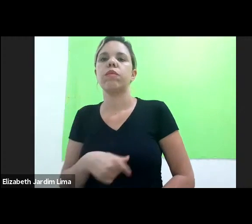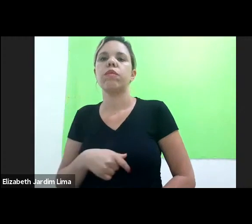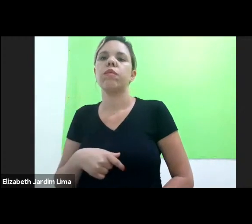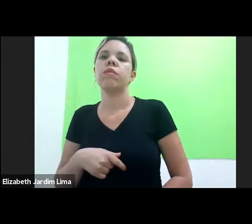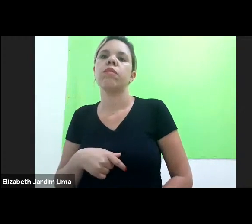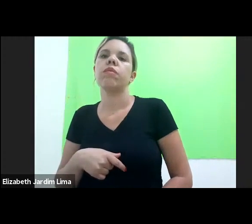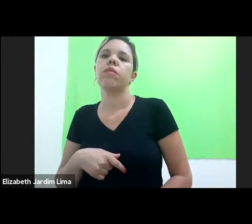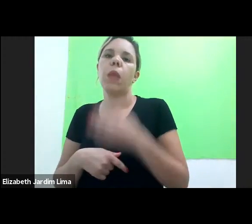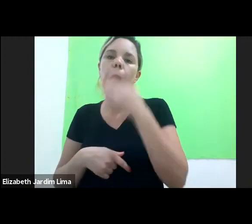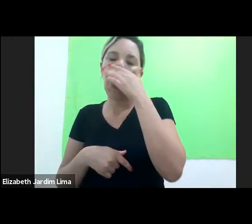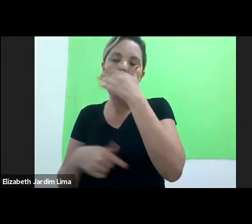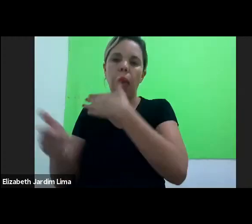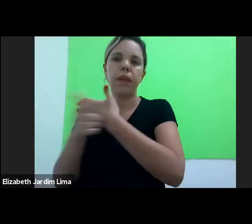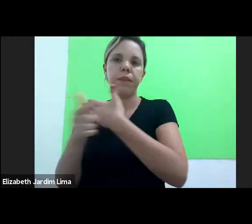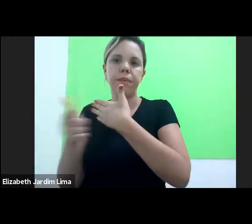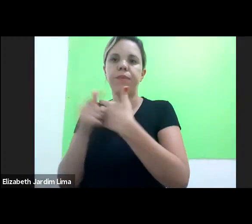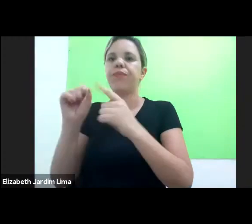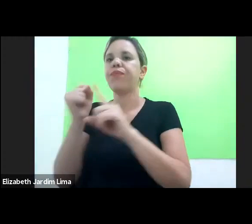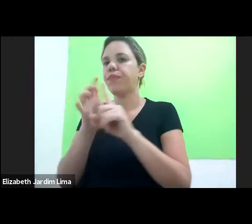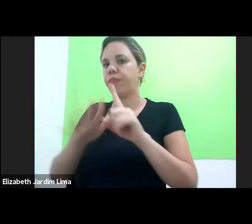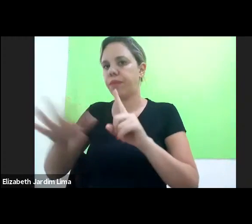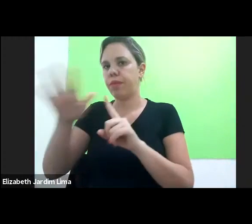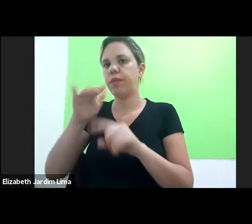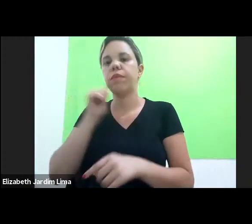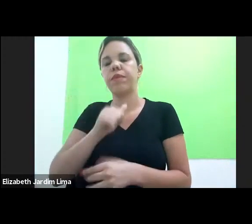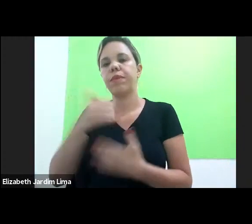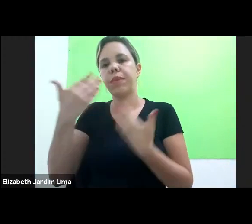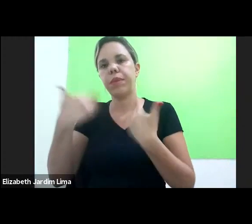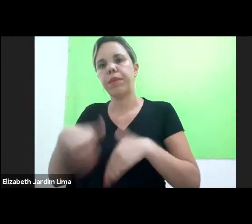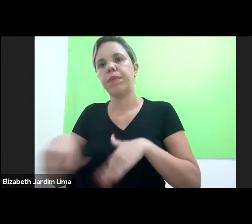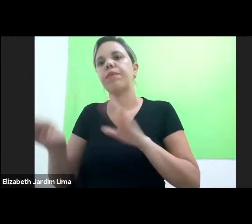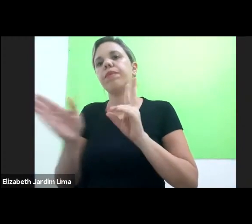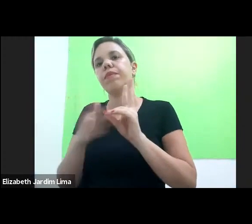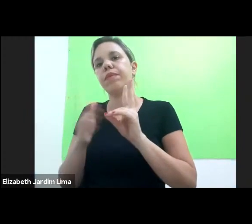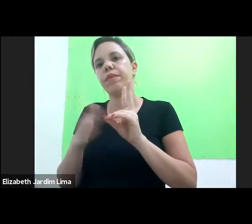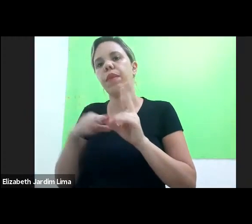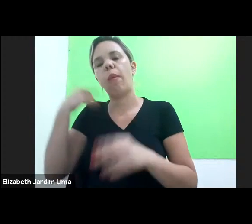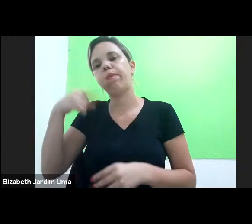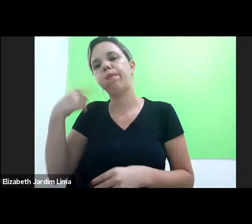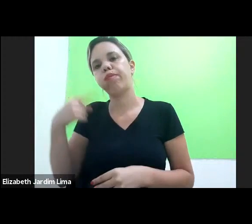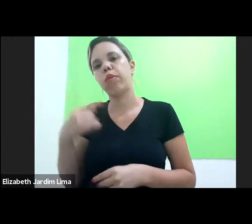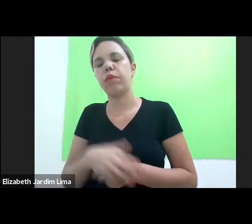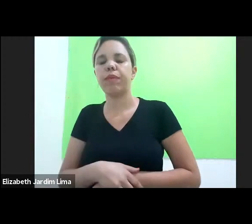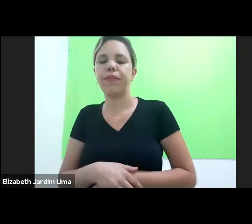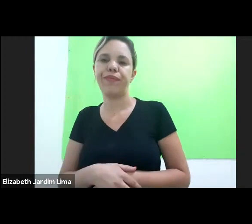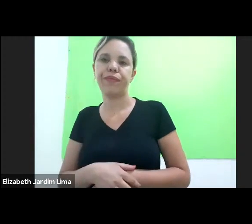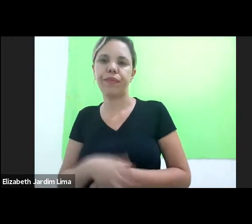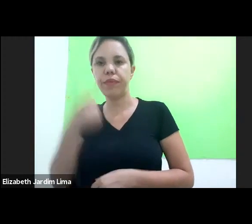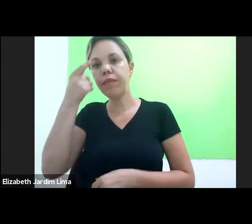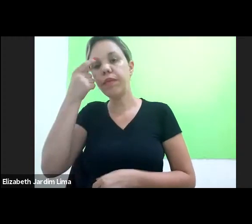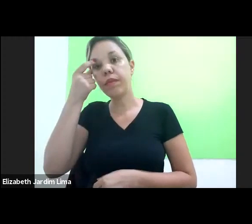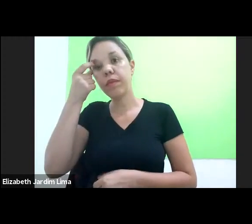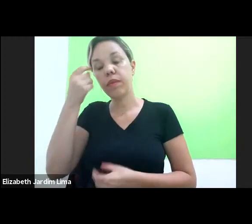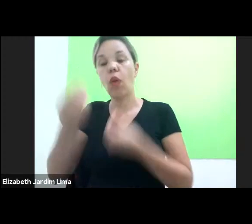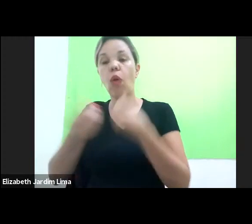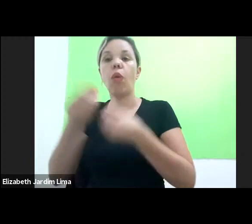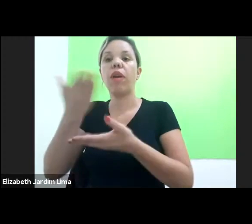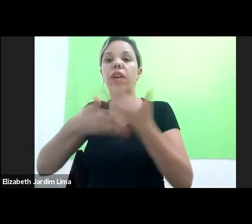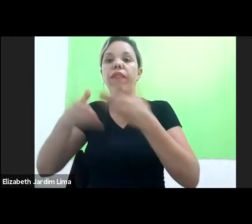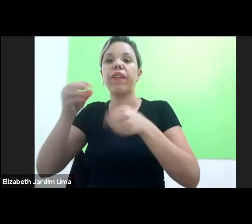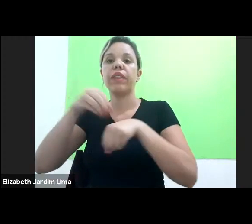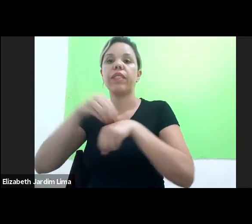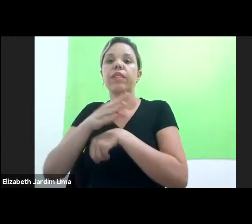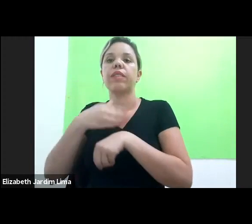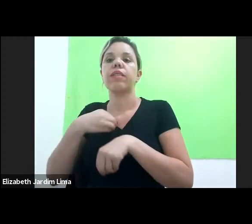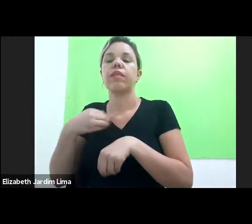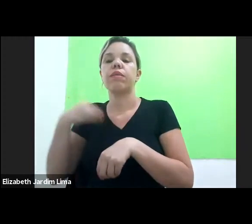o meu papel nessa sociedade enquanto uma mulher indígena advogada. E como é feita essa transmissão, né, dessa minha